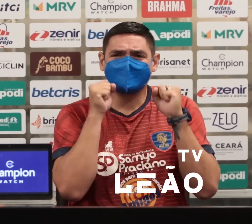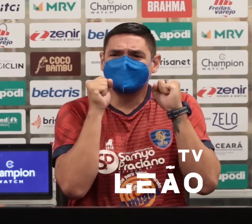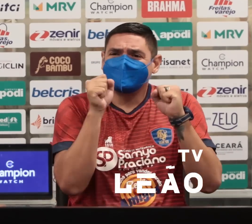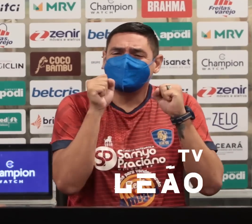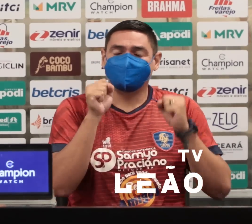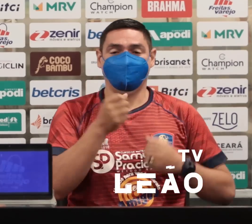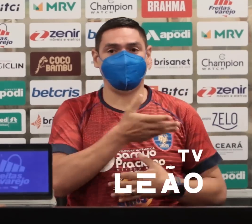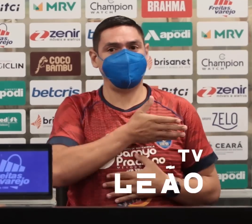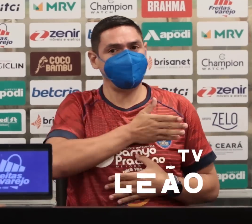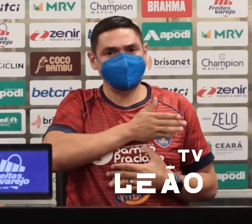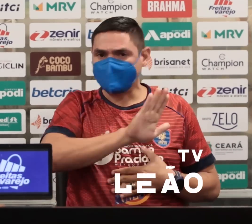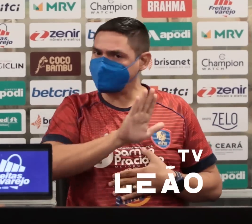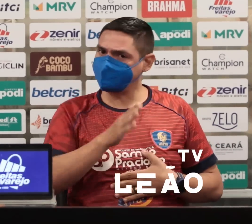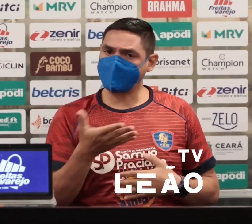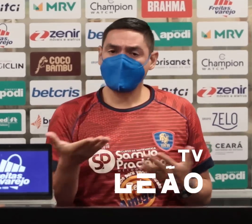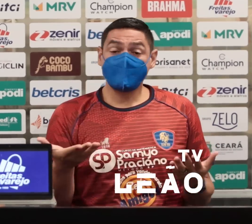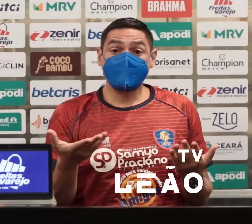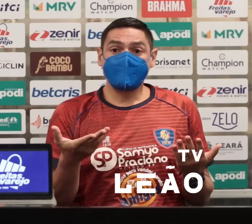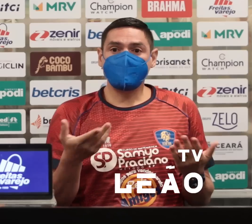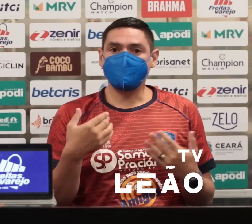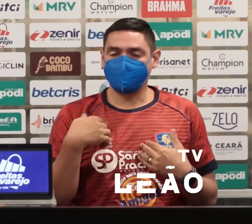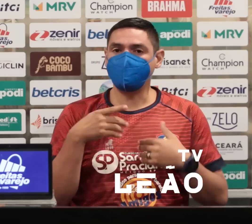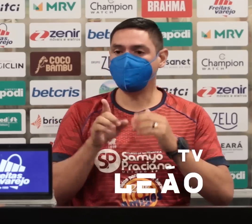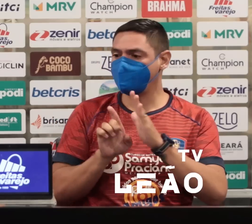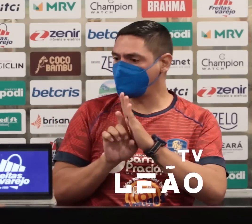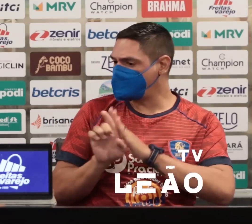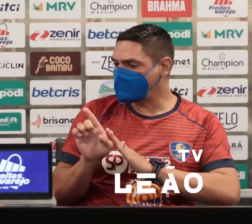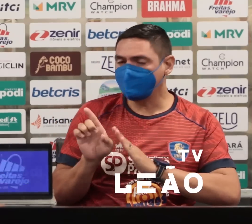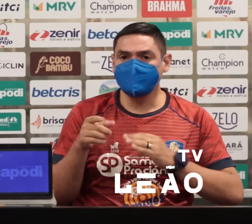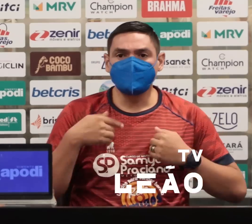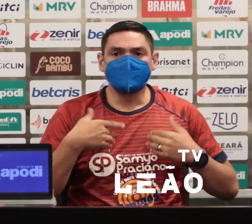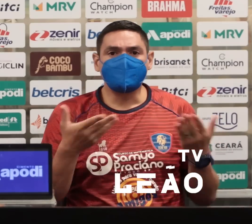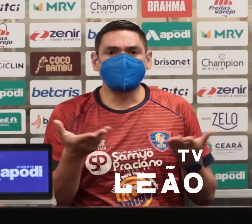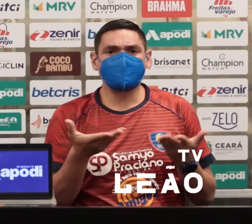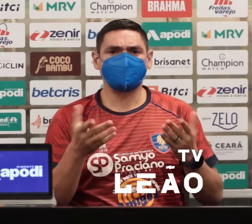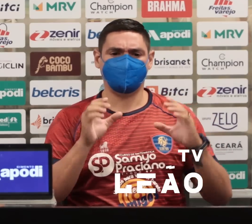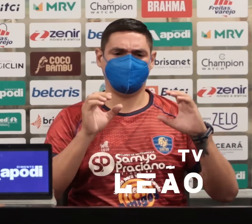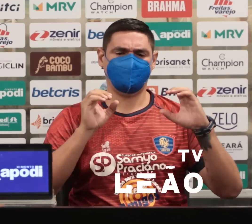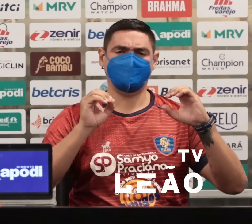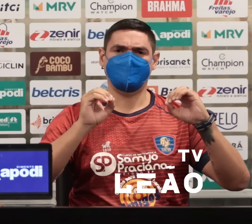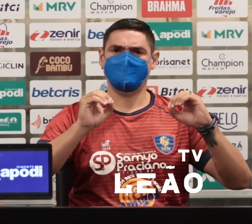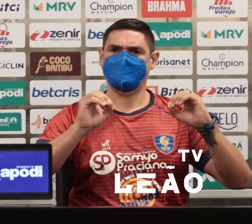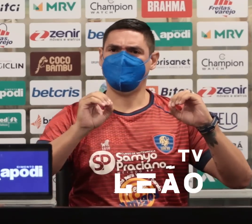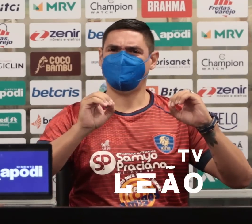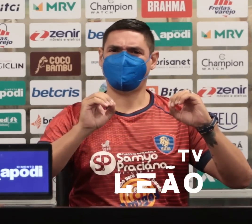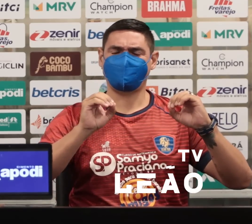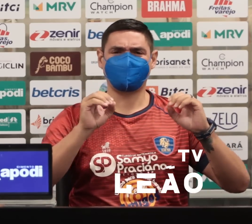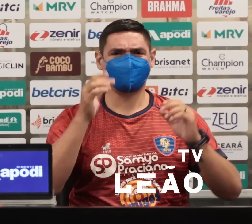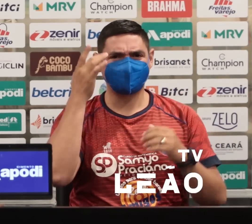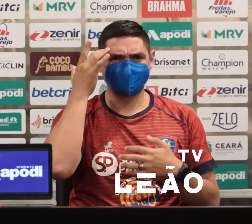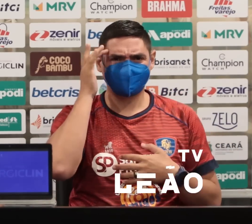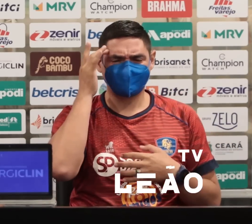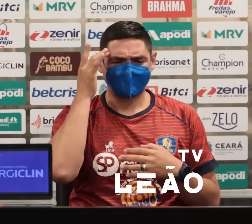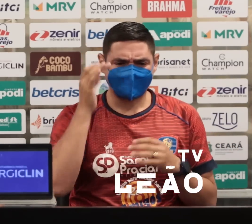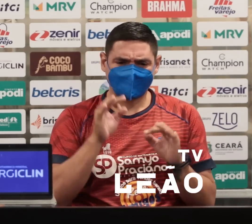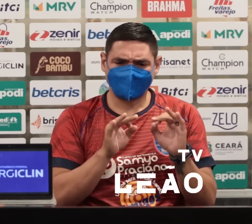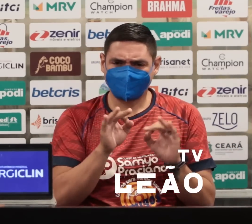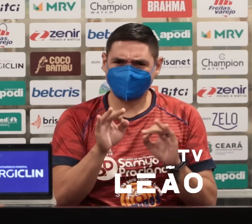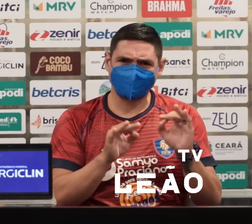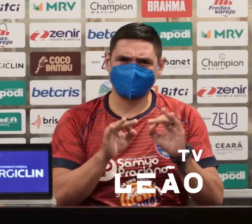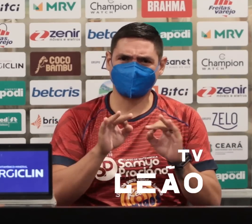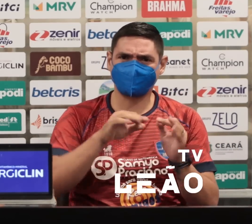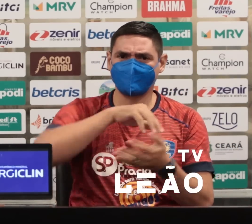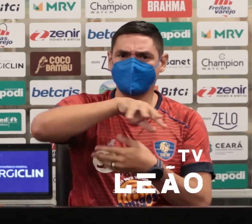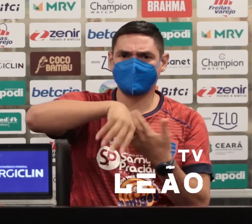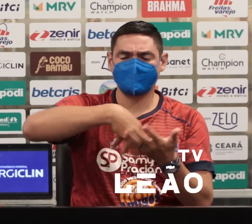satisfeito. E já te pergunto assim, esse resultado de 0-0 atrapalha um pouco o planejamento em relação